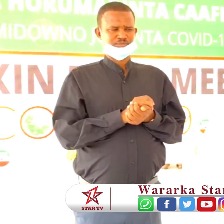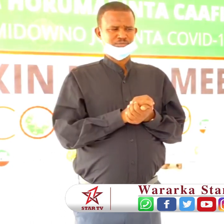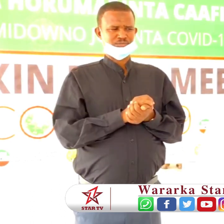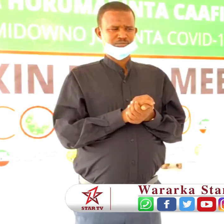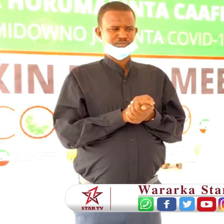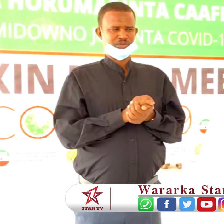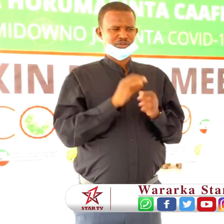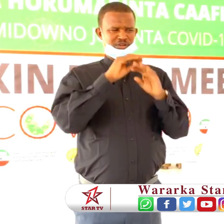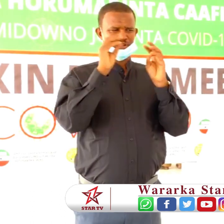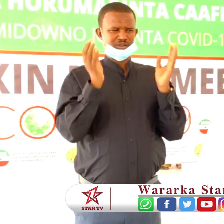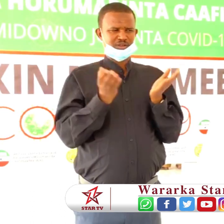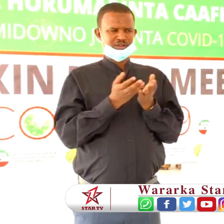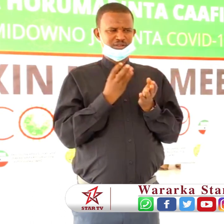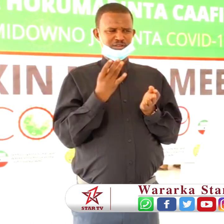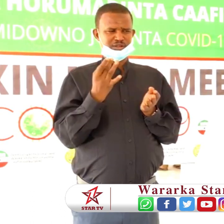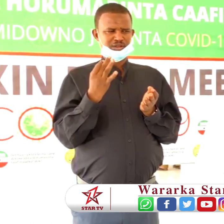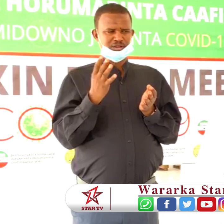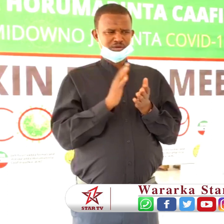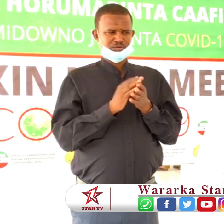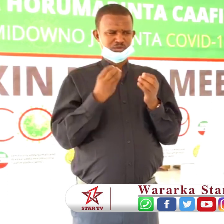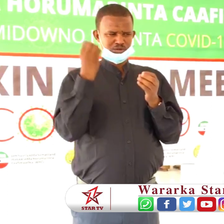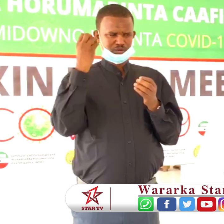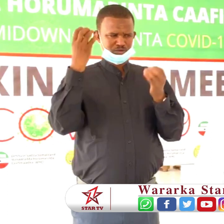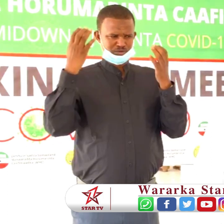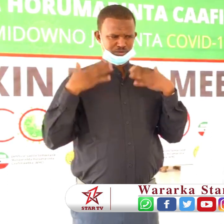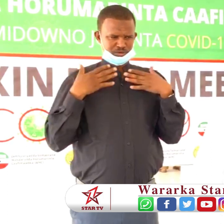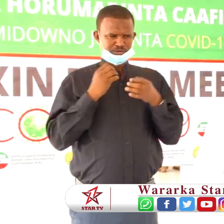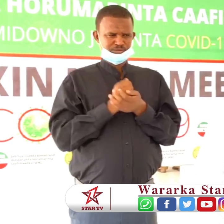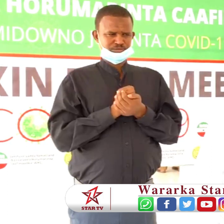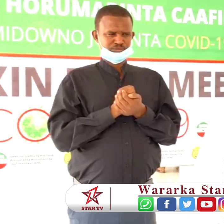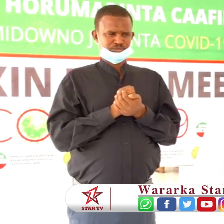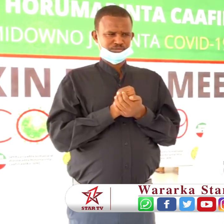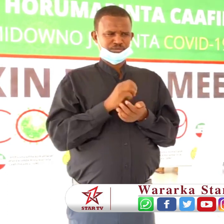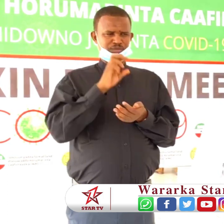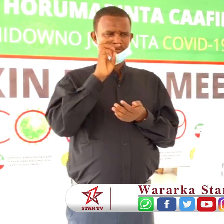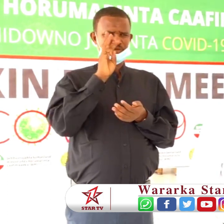tirada guud ee cudurka lagu xaqiijiyey ilaa hadda waxa weeye